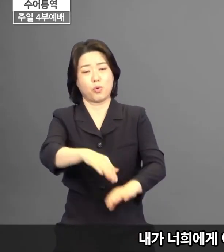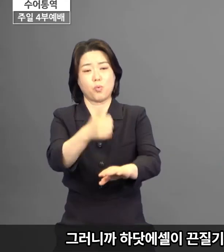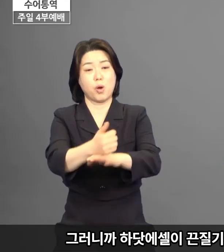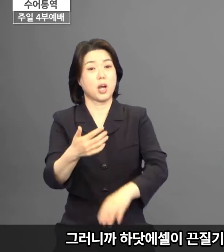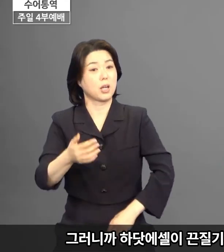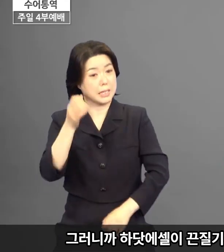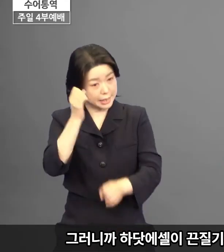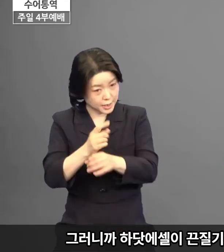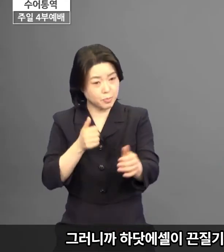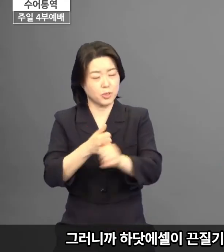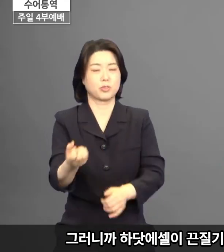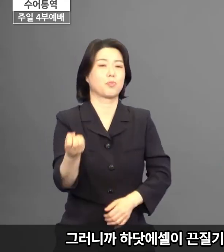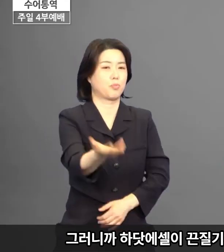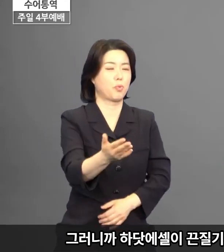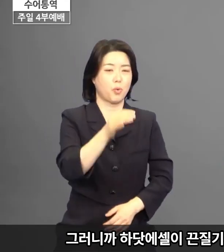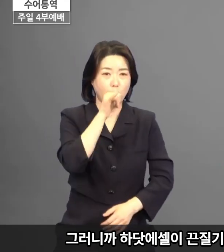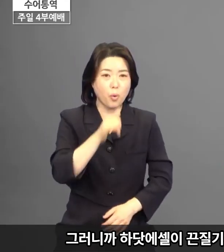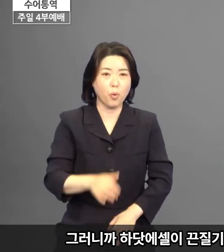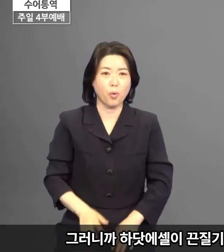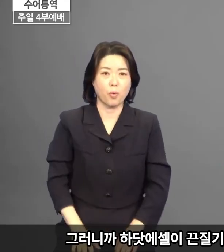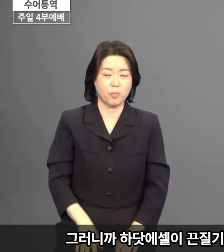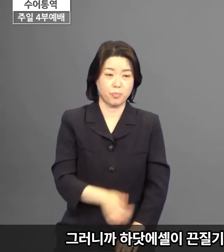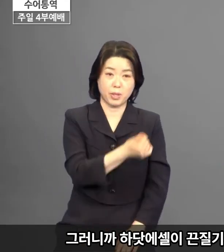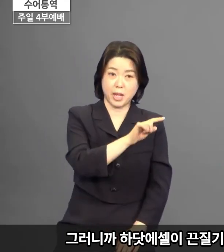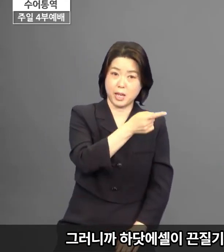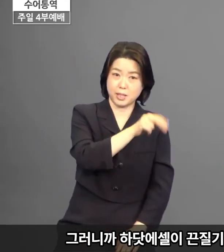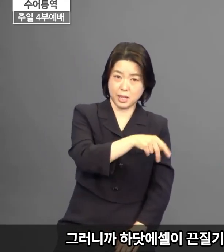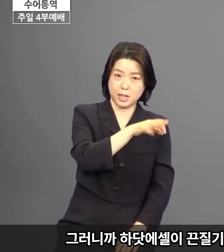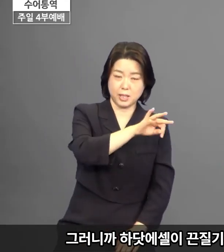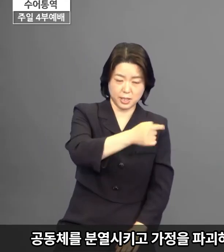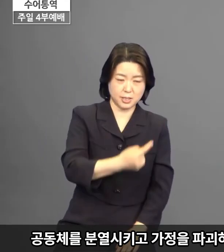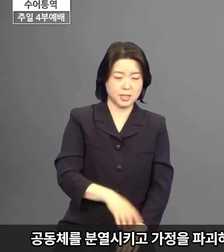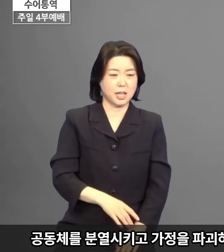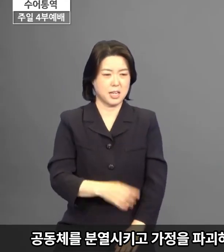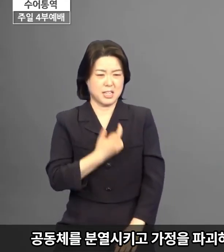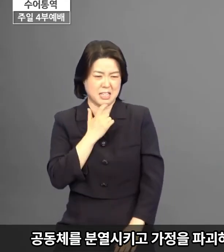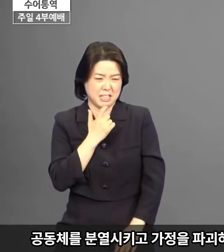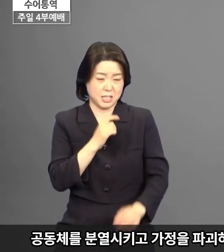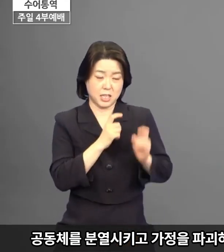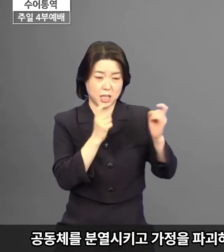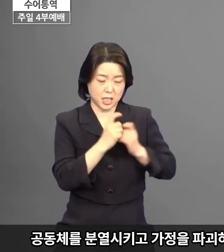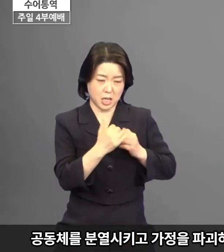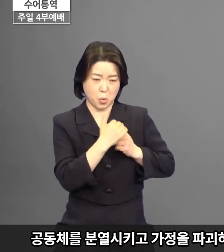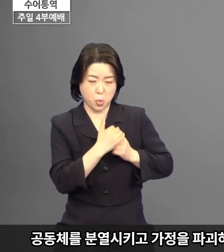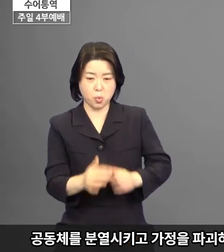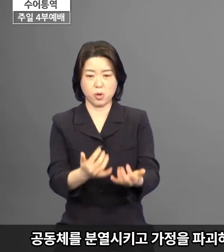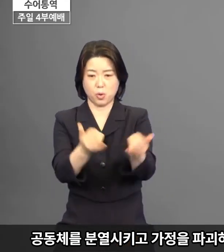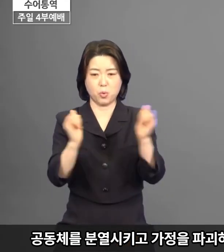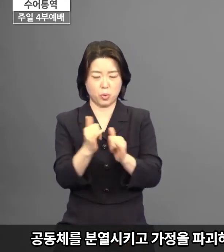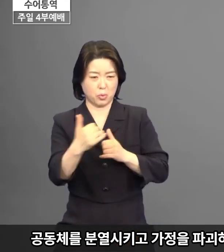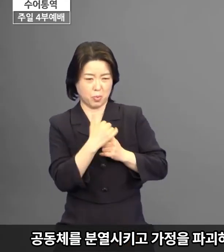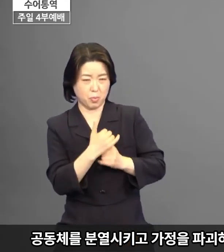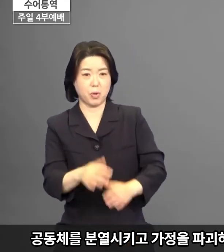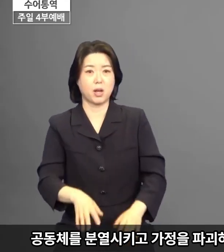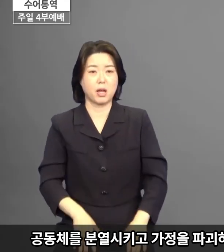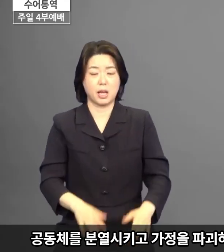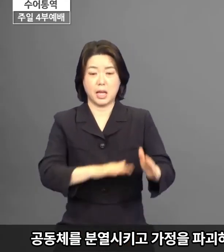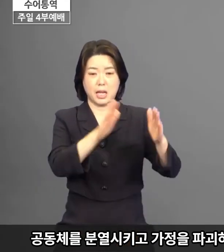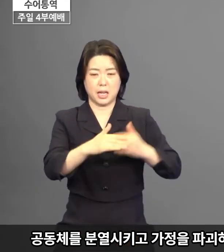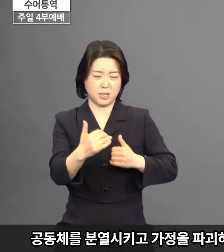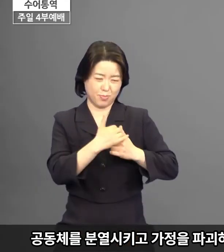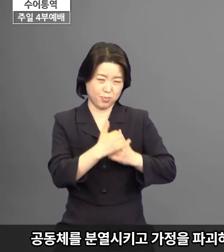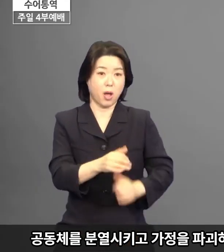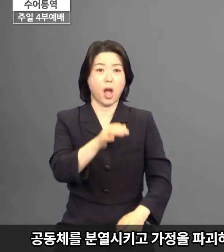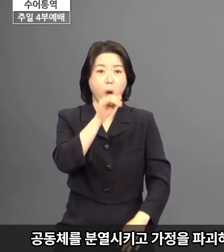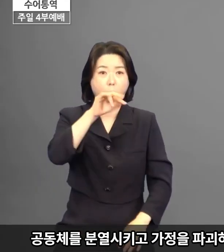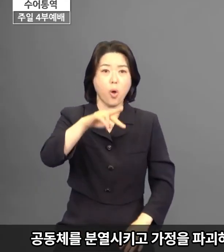주었어. 그러니까 하닷에셀이 끈질기게 너희 개인에게 죄로 다가오고 공동체를 분열시키고 가정을 파괴하려